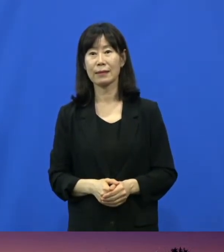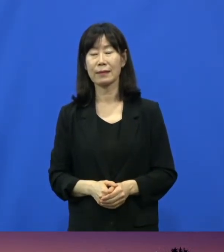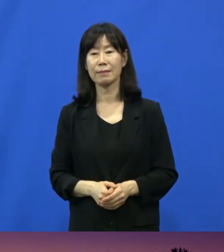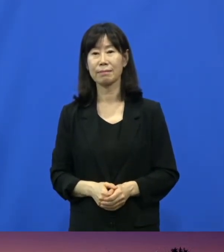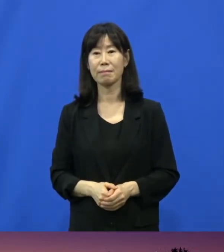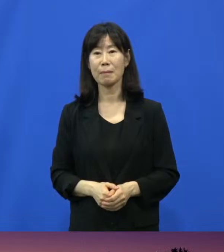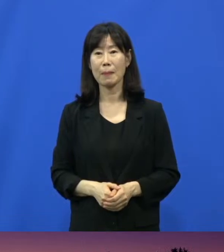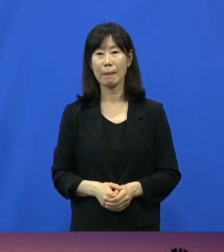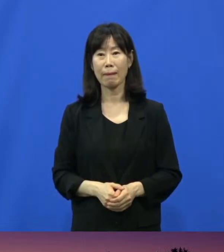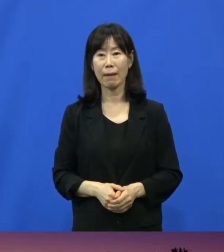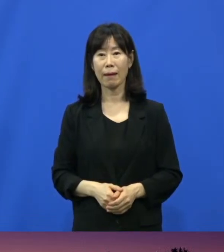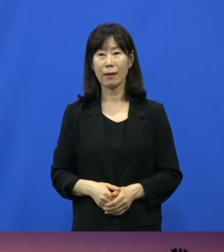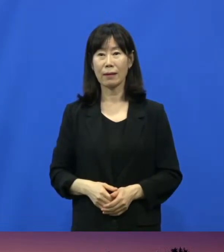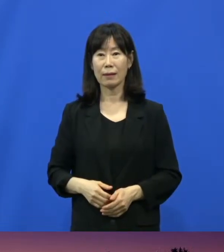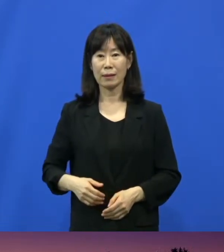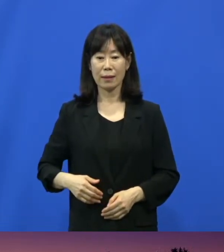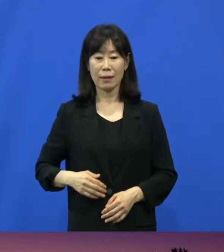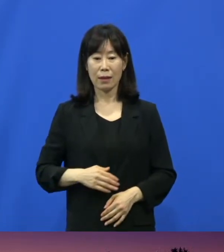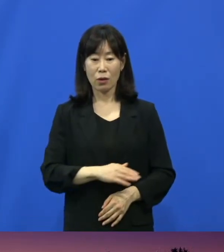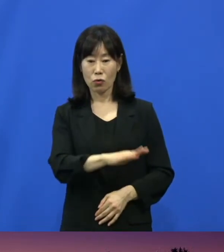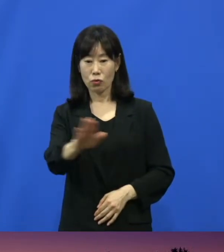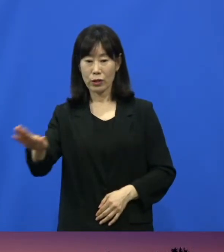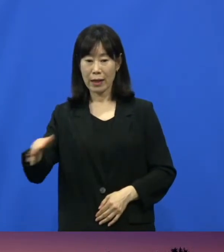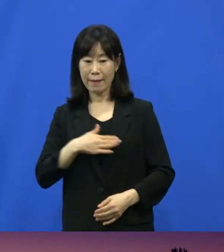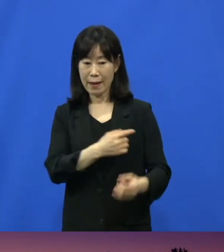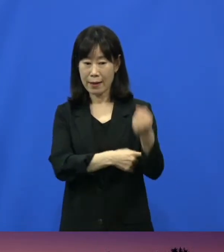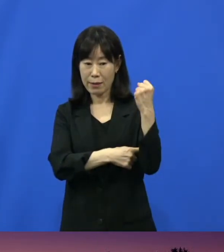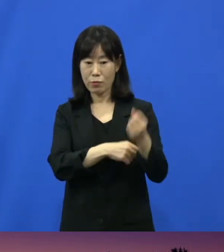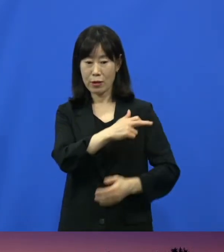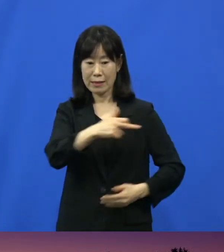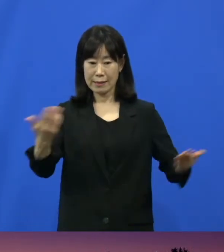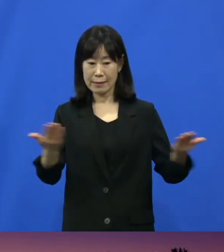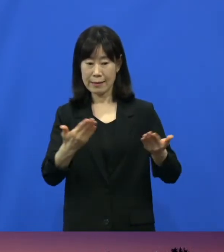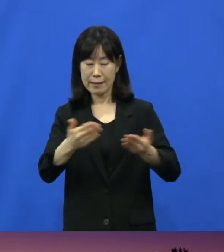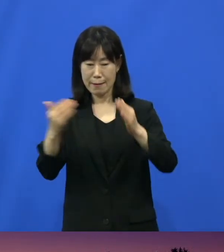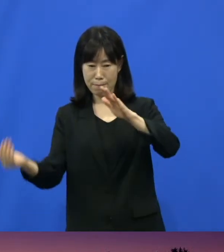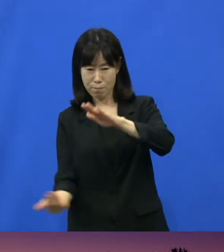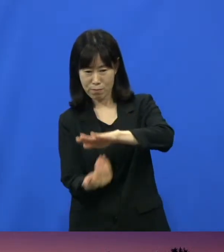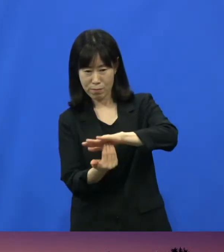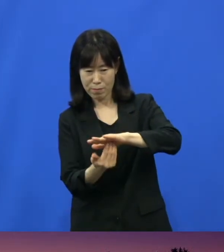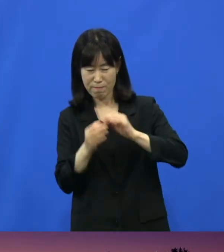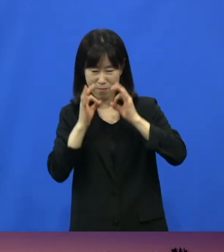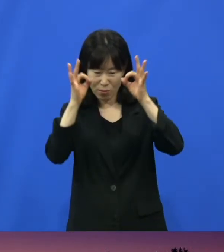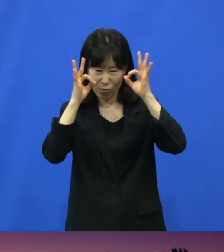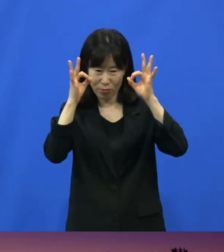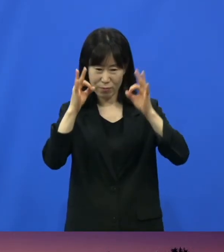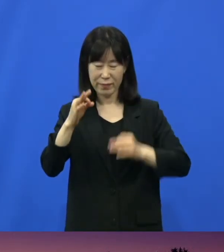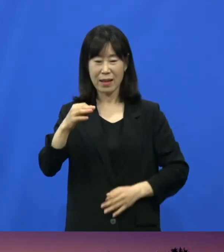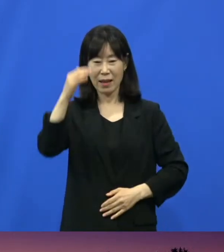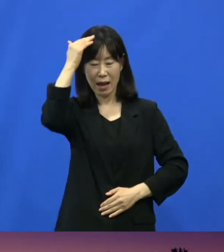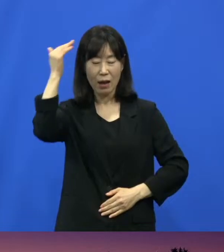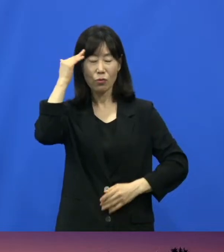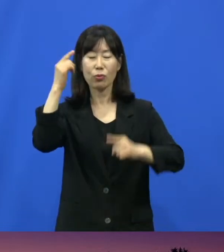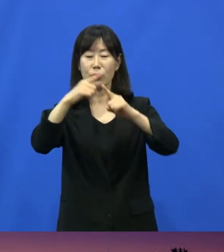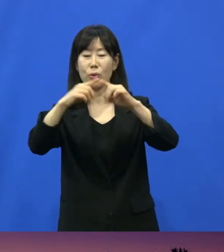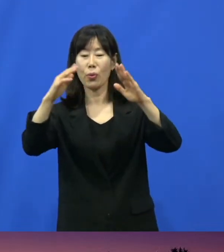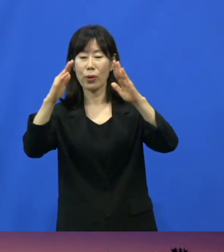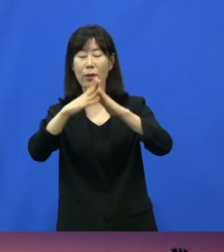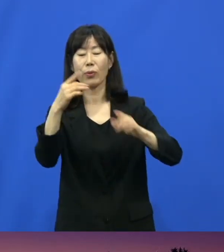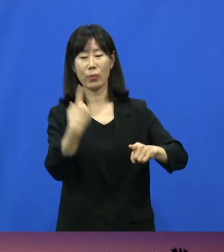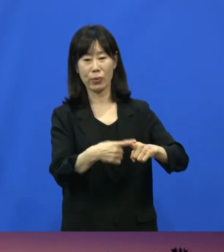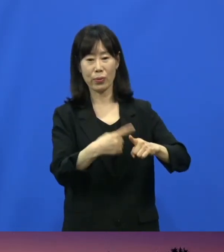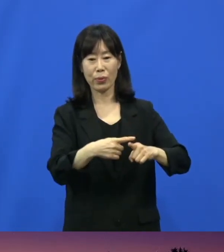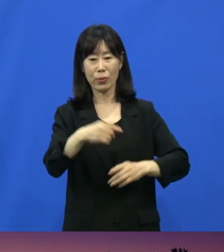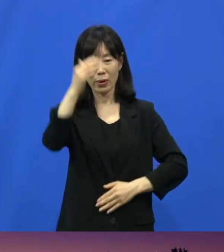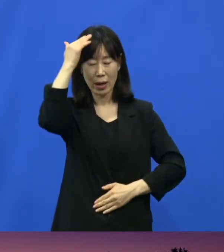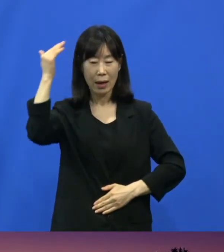무엇인가 큰 일을 이루어내려고 하는 거죠. 우리 한국 교회 안에도 그렇고 한국 사회 안에도 있어요. 한국 사회와 한국 교회는 너무